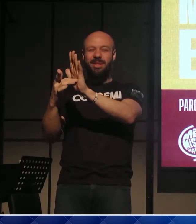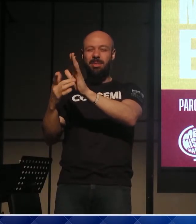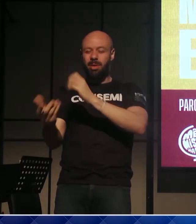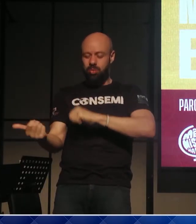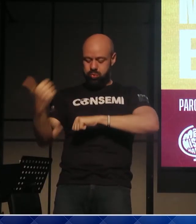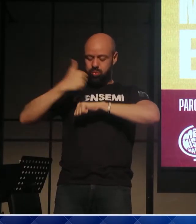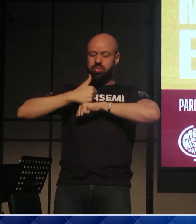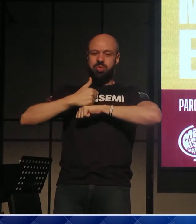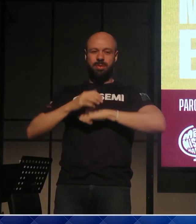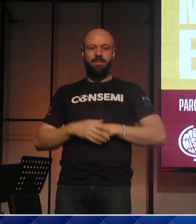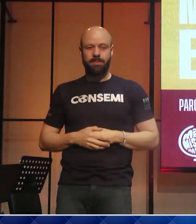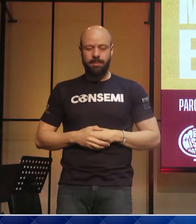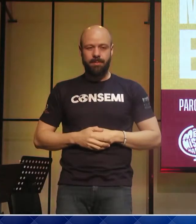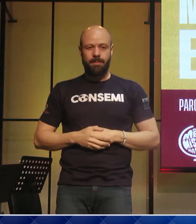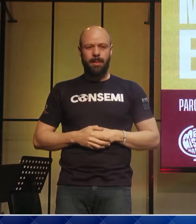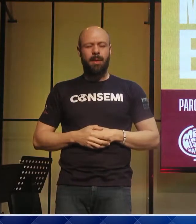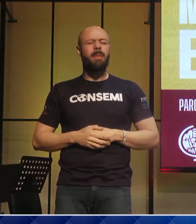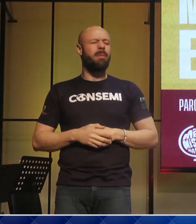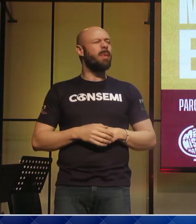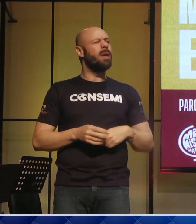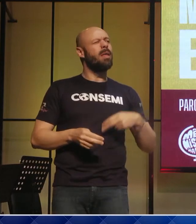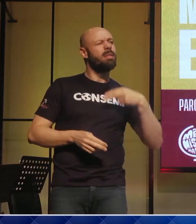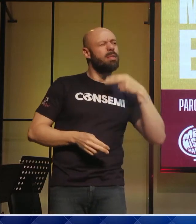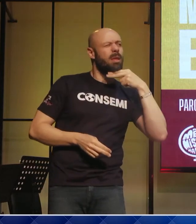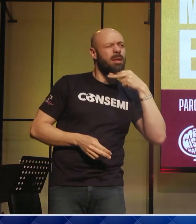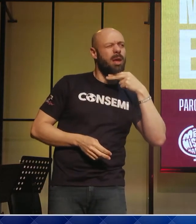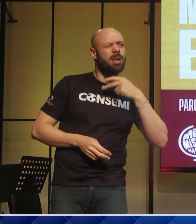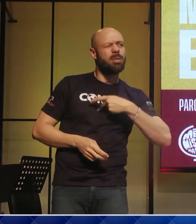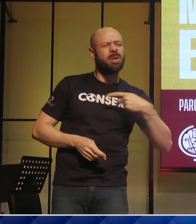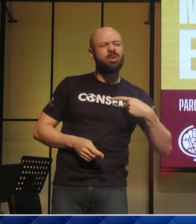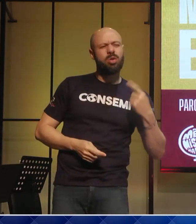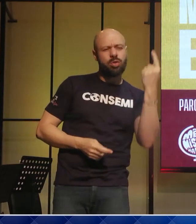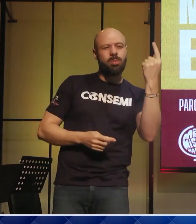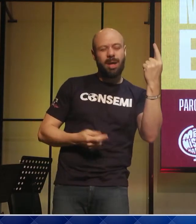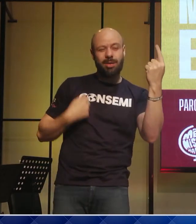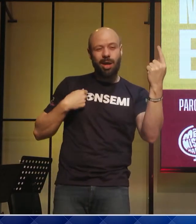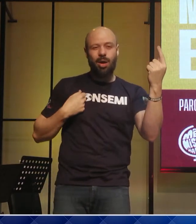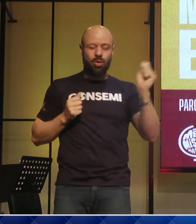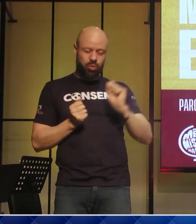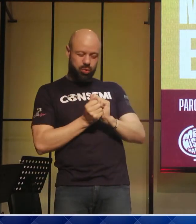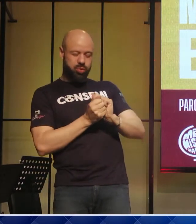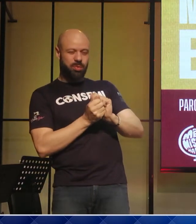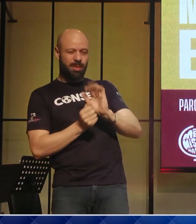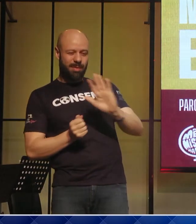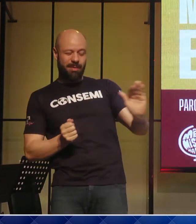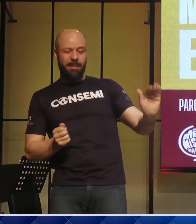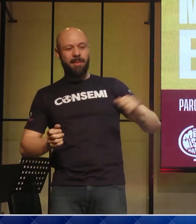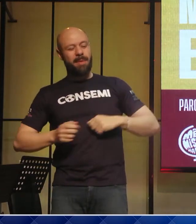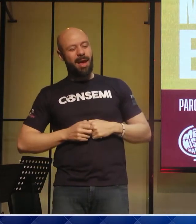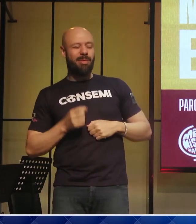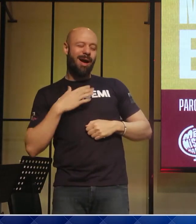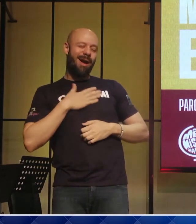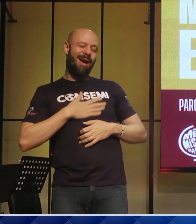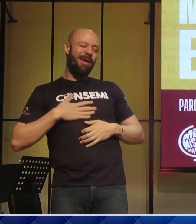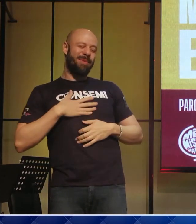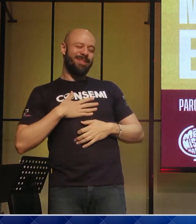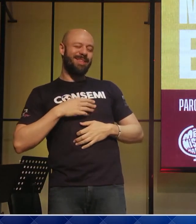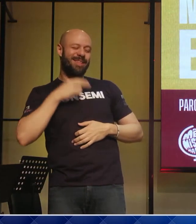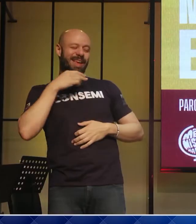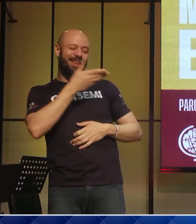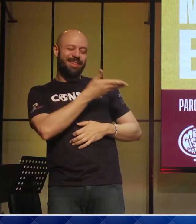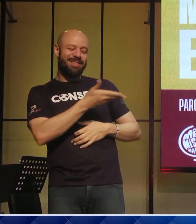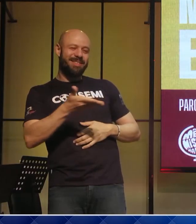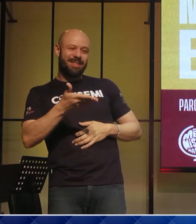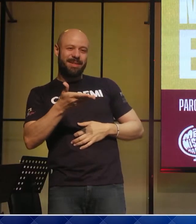Gilberto, do pastor Gilberto, e eu senti o prazer dele, eu também tive muito prazer.